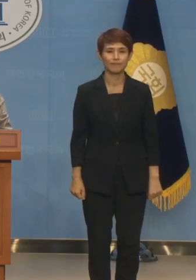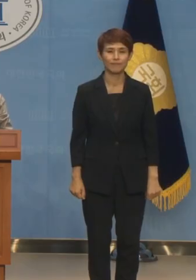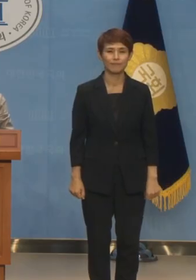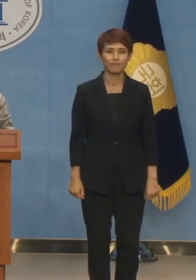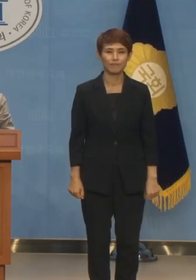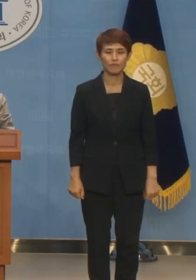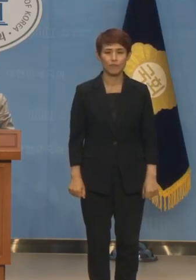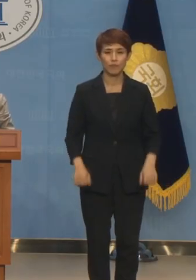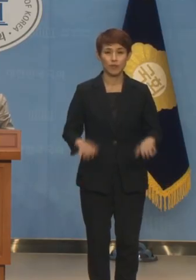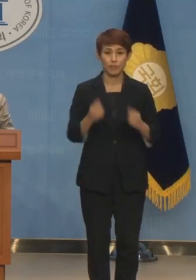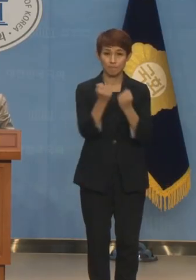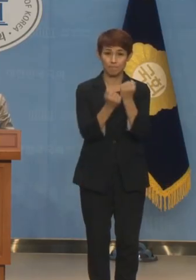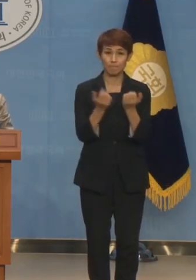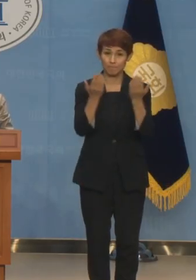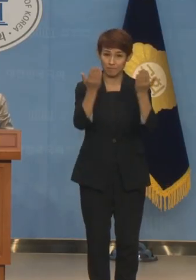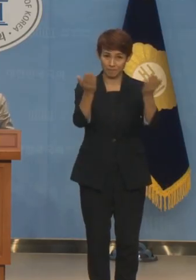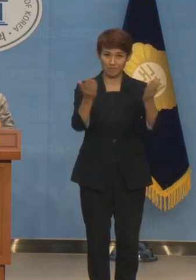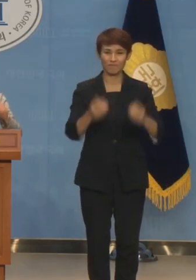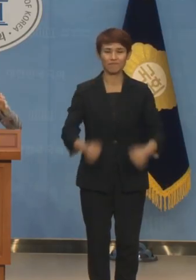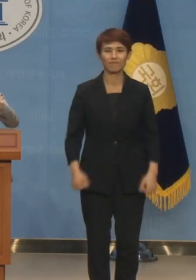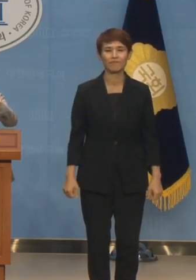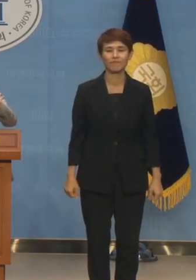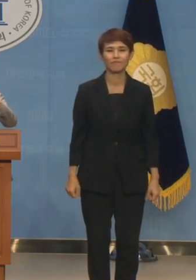오늘의 브리핑을 시작하도록 하겠습니다.